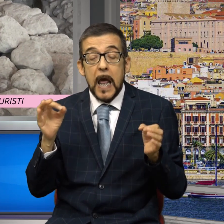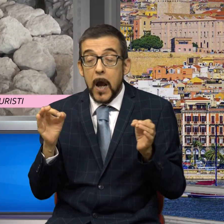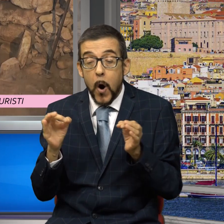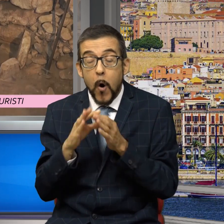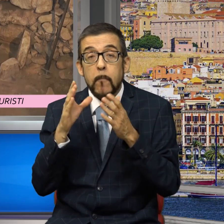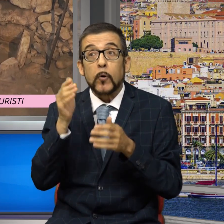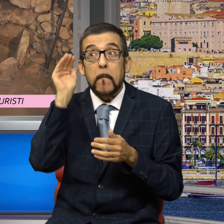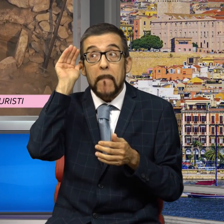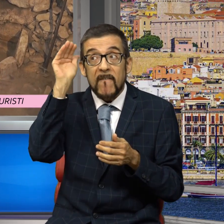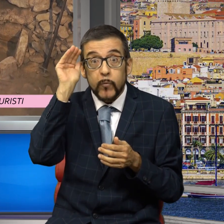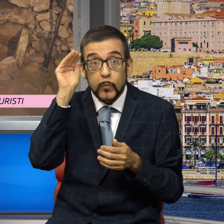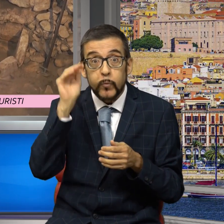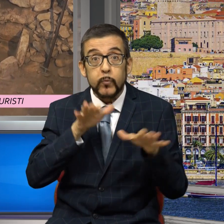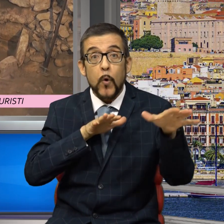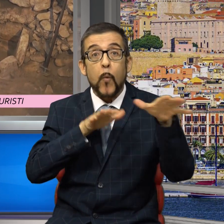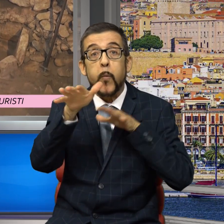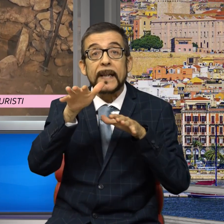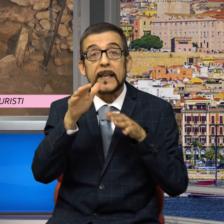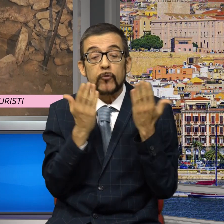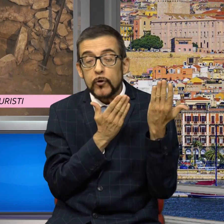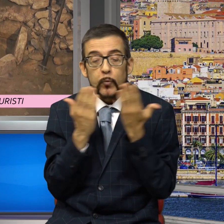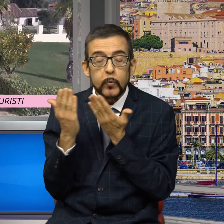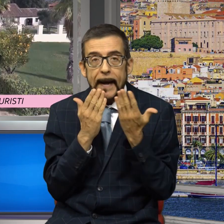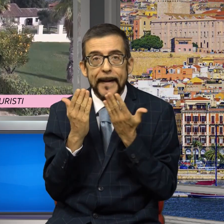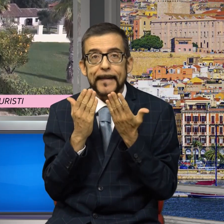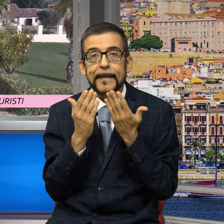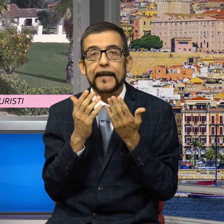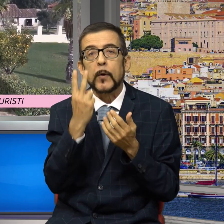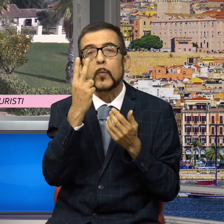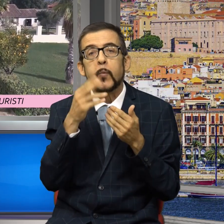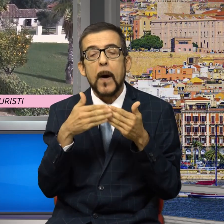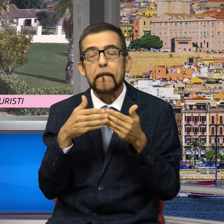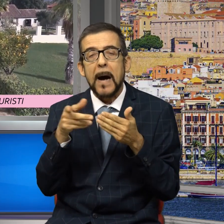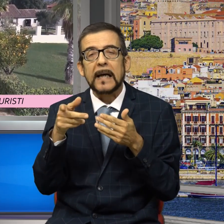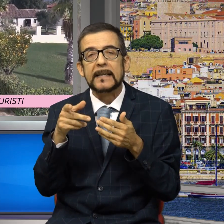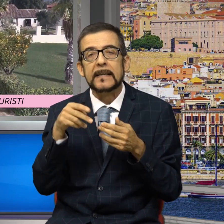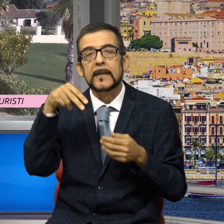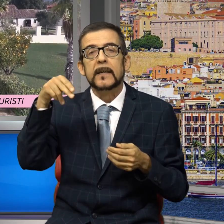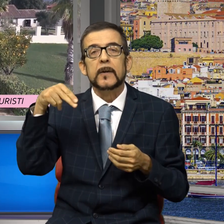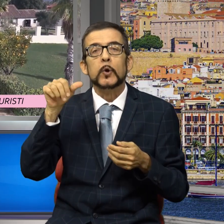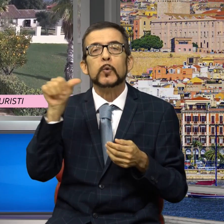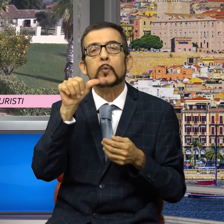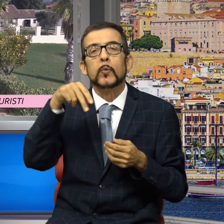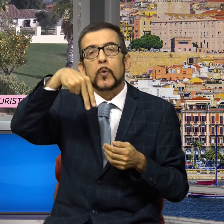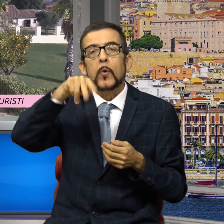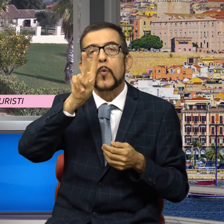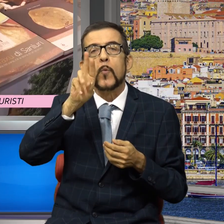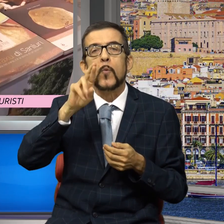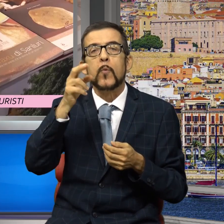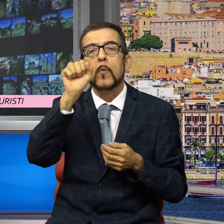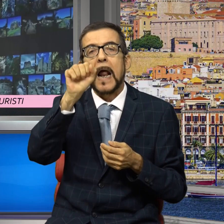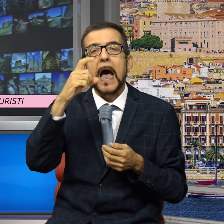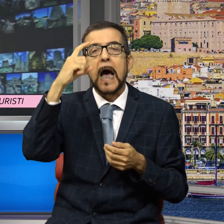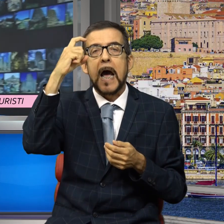professionale di 15 studenti che porteranno avanti gli studi a due passi da Sunuragi e con un laboratorio già attivo ed